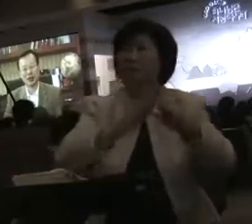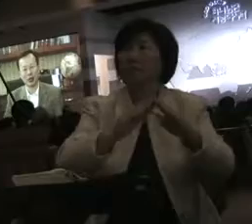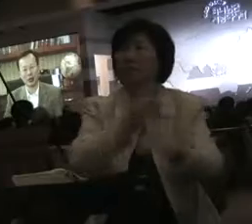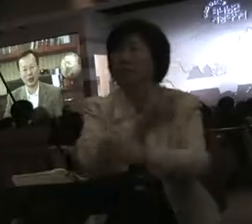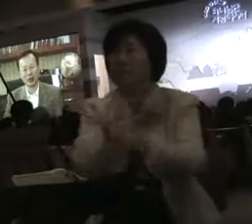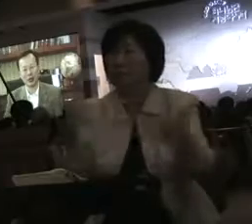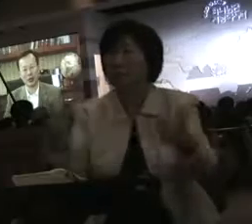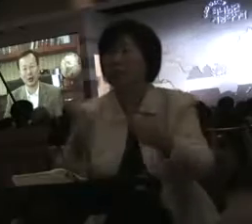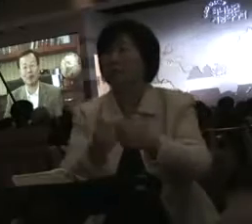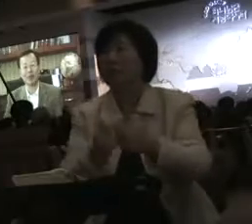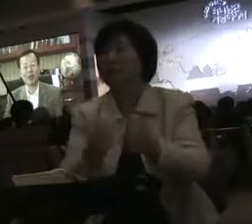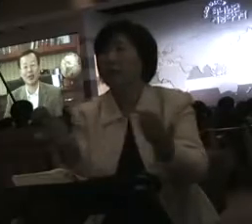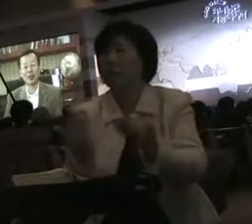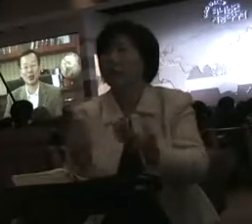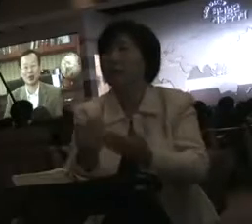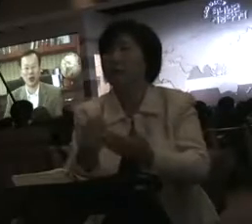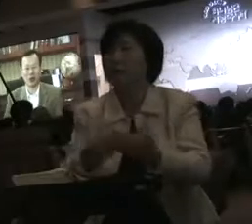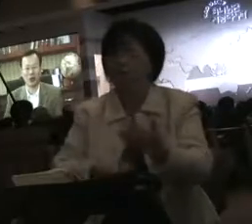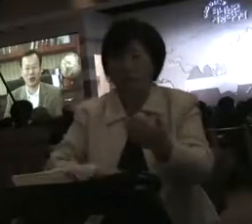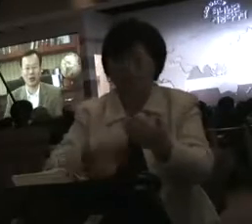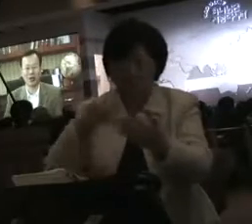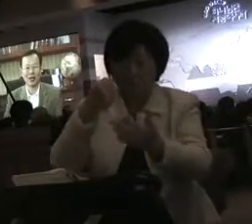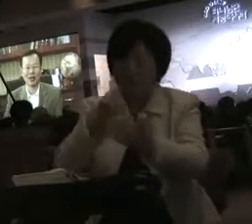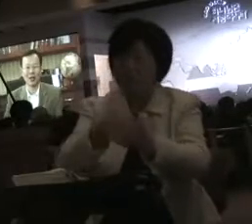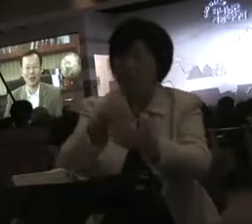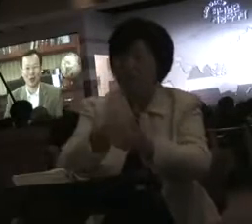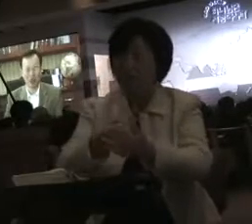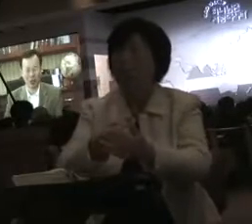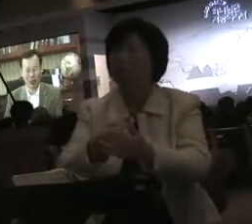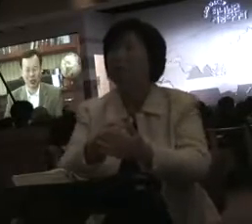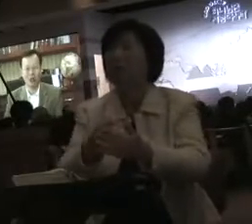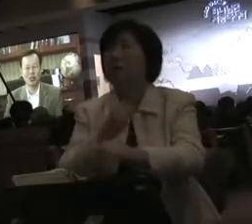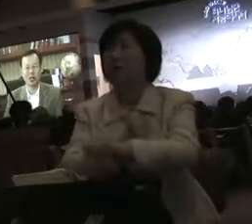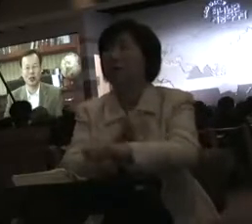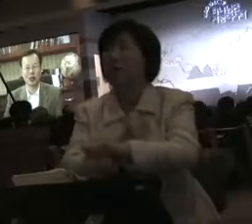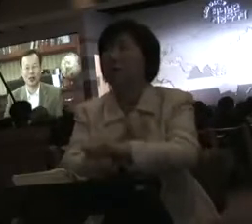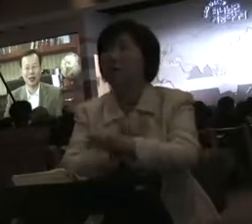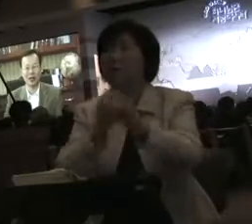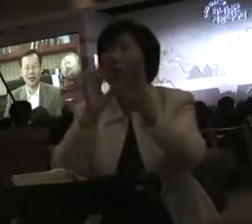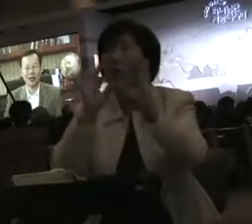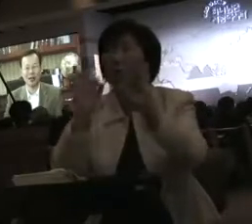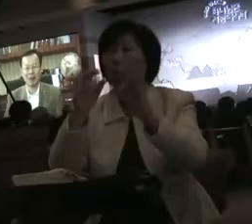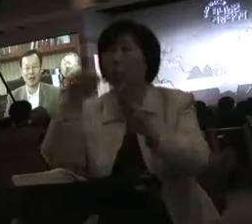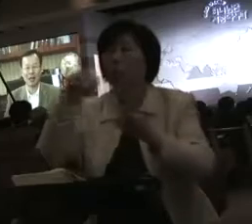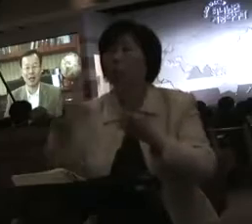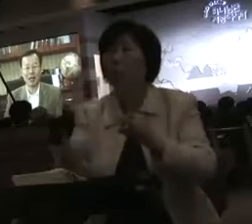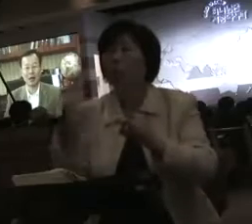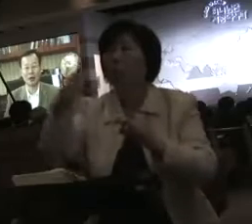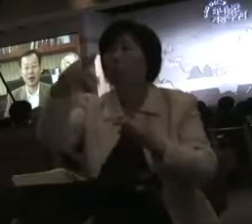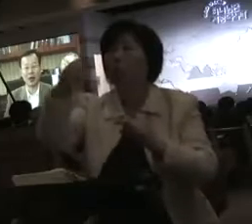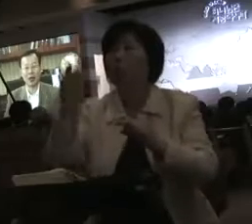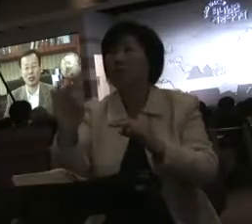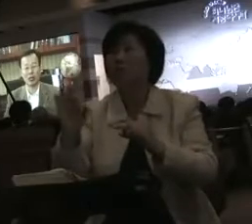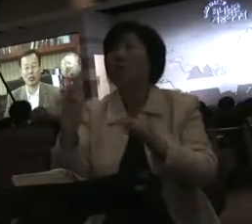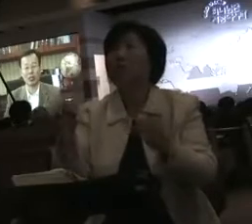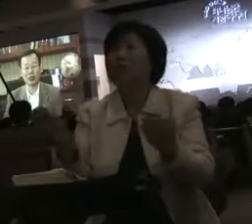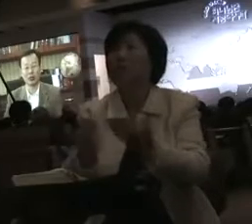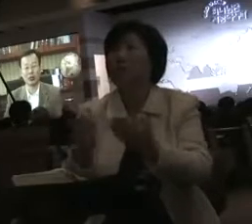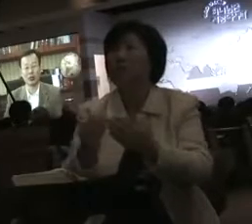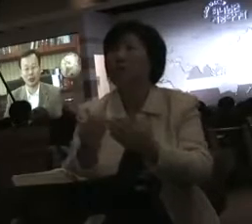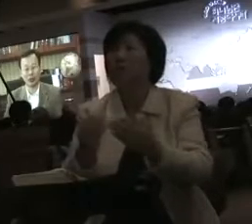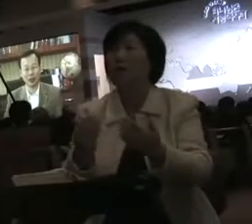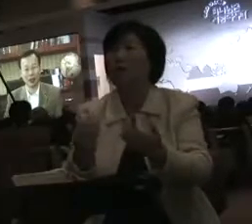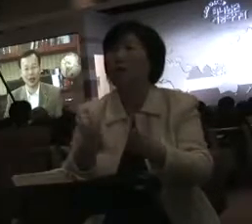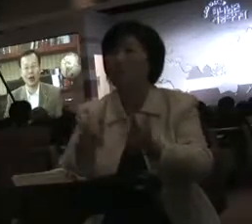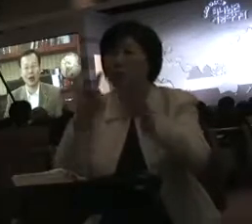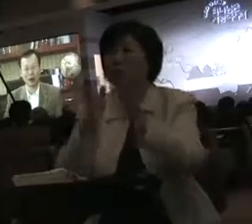사역을 우리 교회에서는 담대하게 결정을 하였고, 오늘 보신 순장님들과 함께 이 개척 사역에 동참하시는